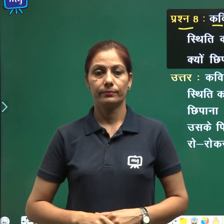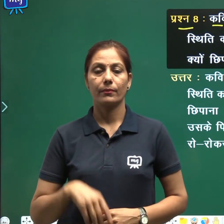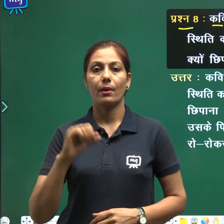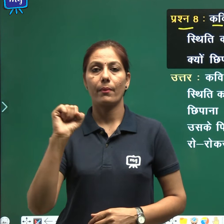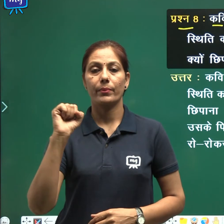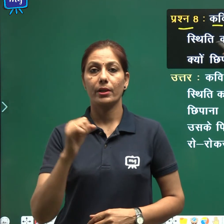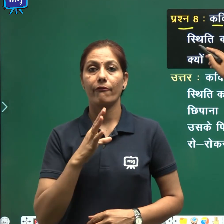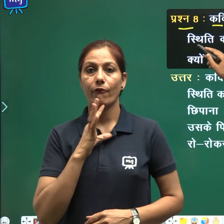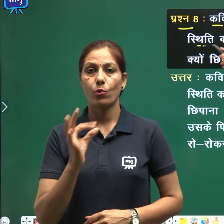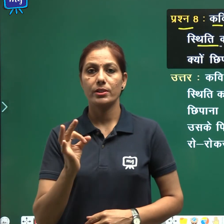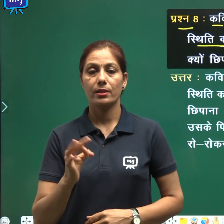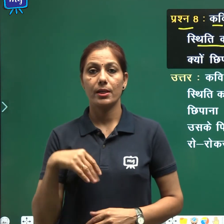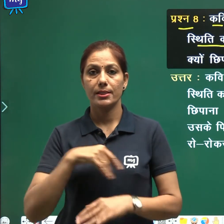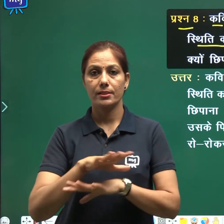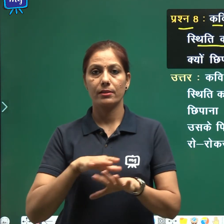अपनी वास्तविक स्थिति को